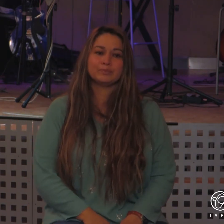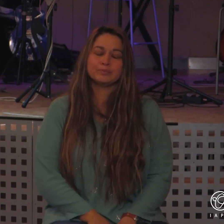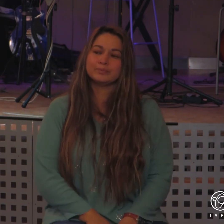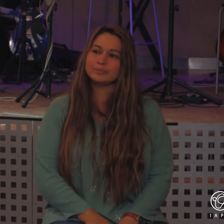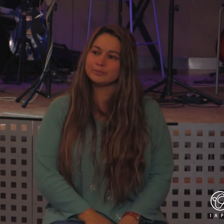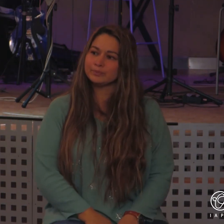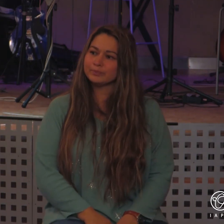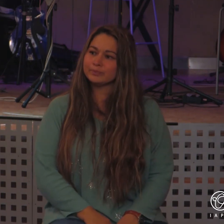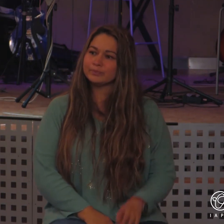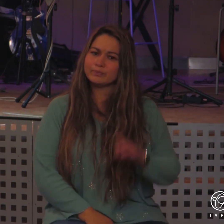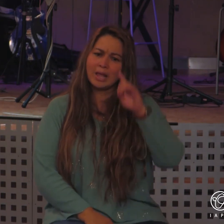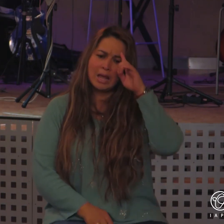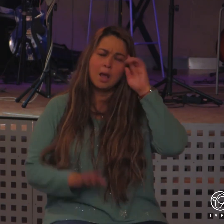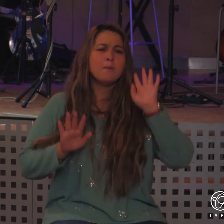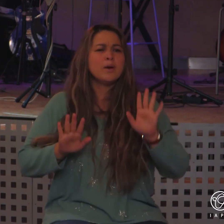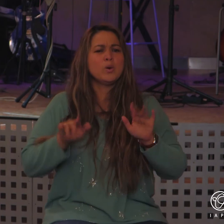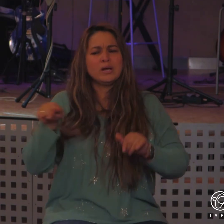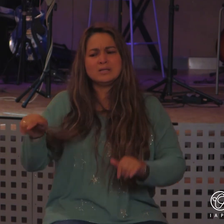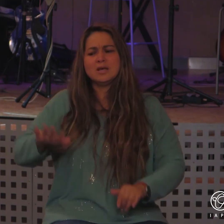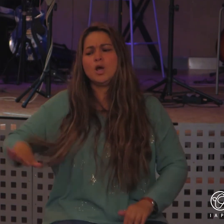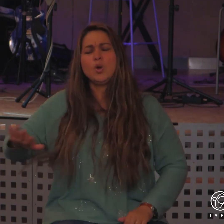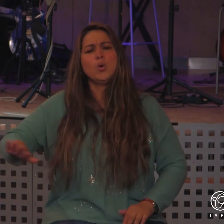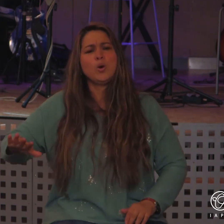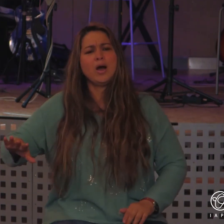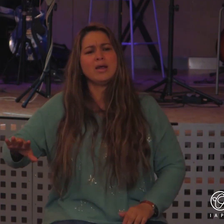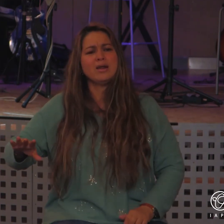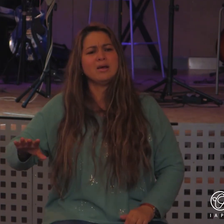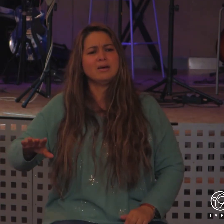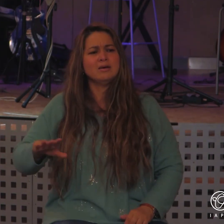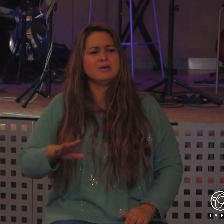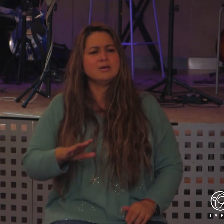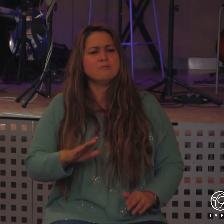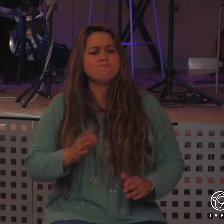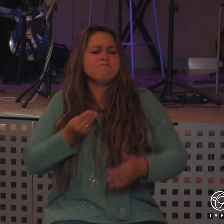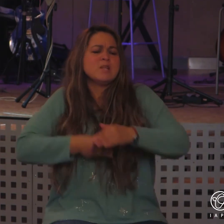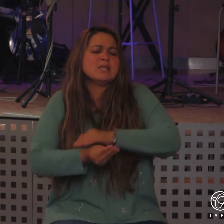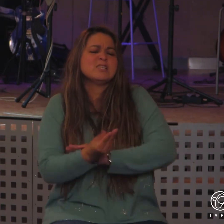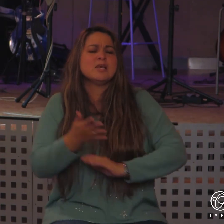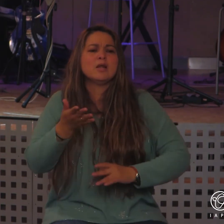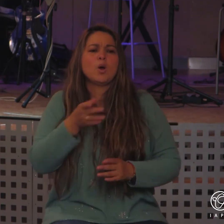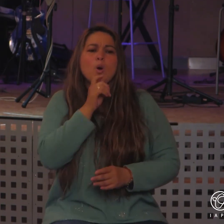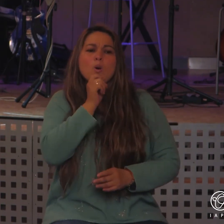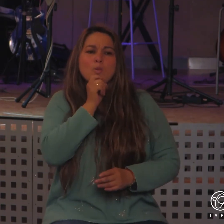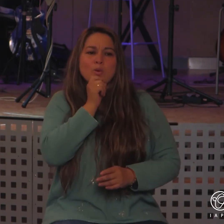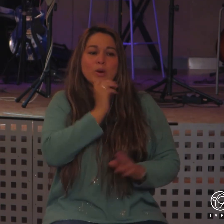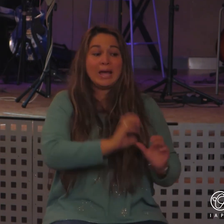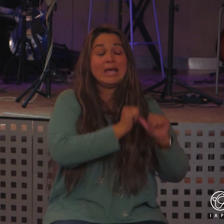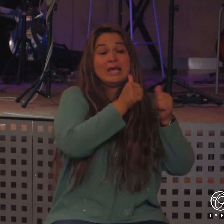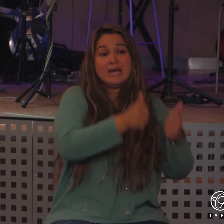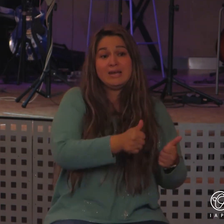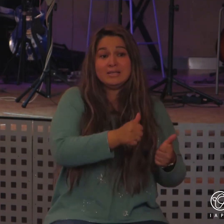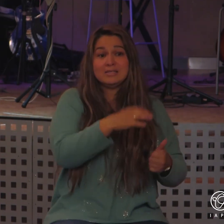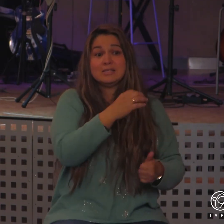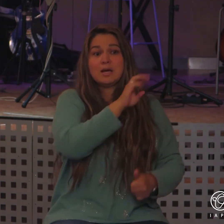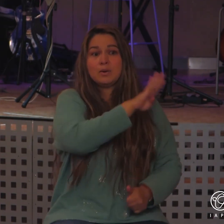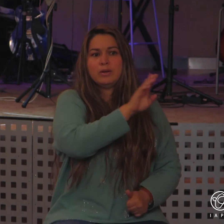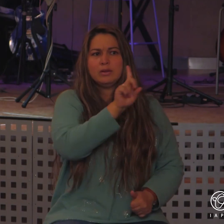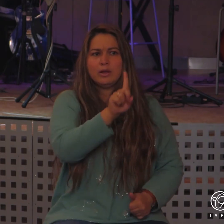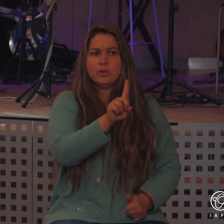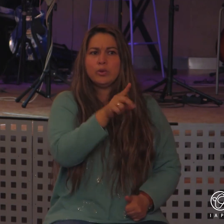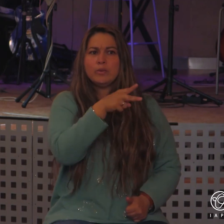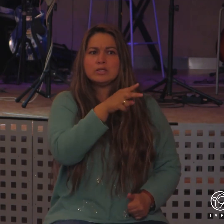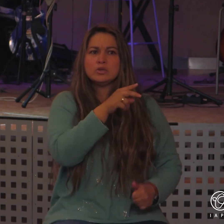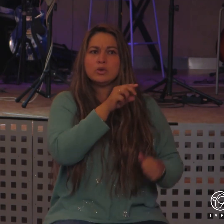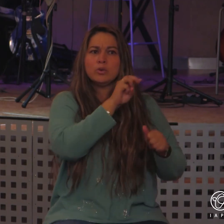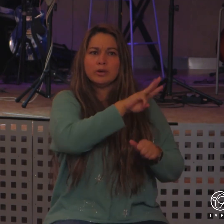explico, aunque os lo leo. Génesis 31, verso 49. ¿Recordáis